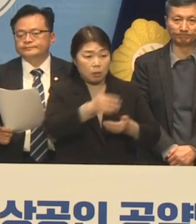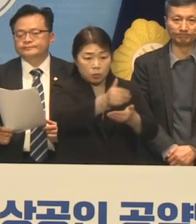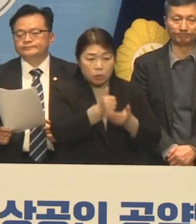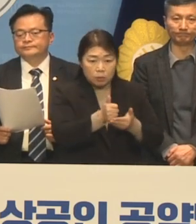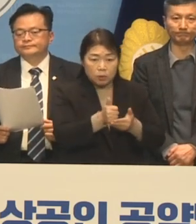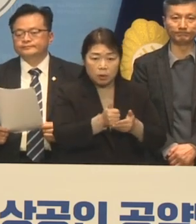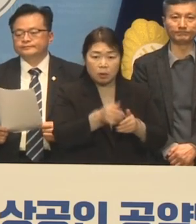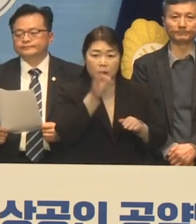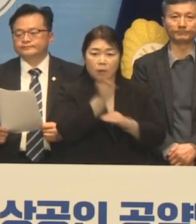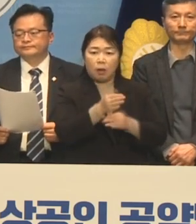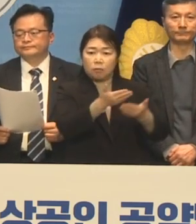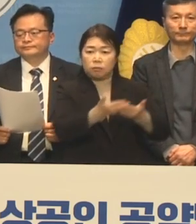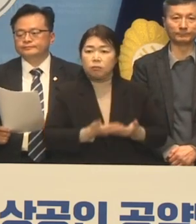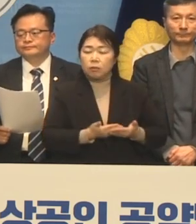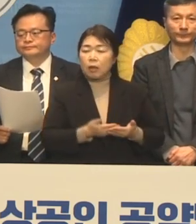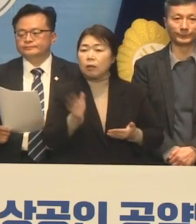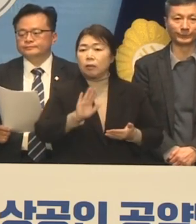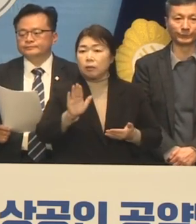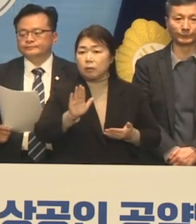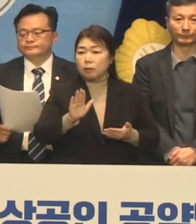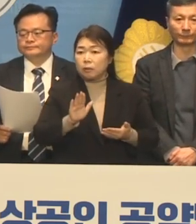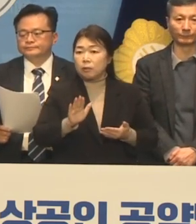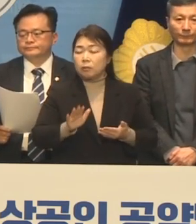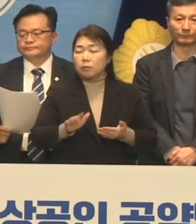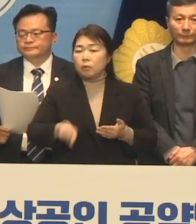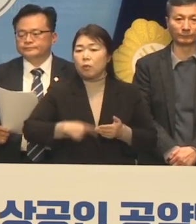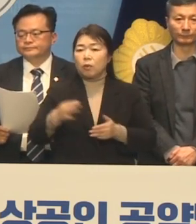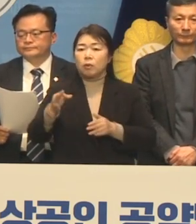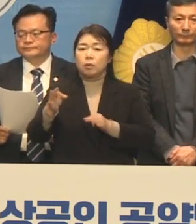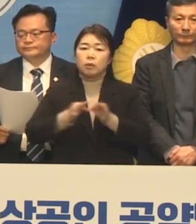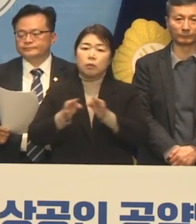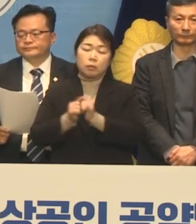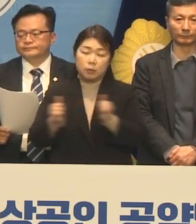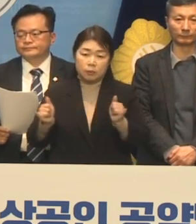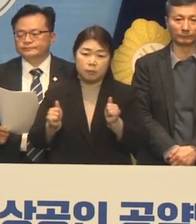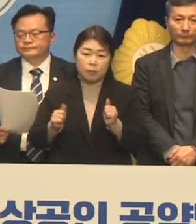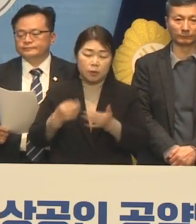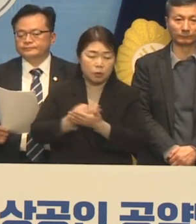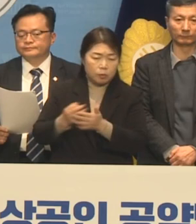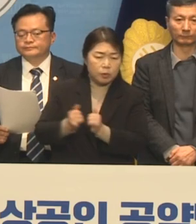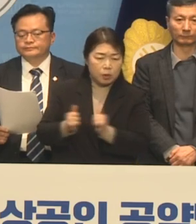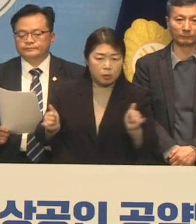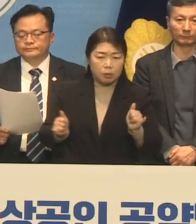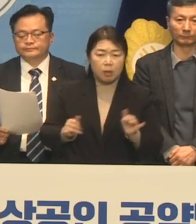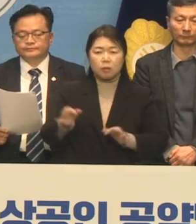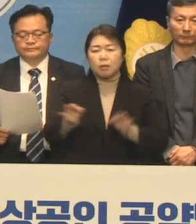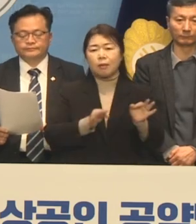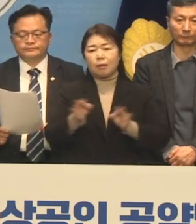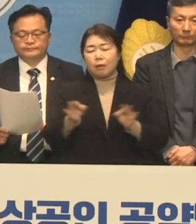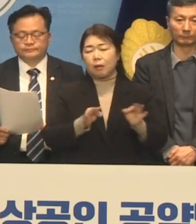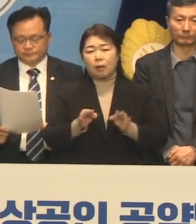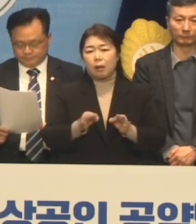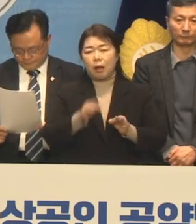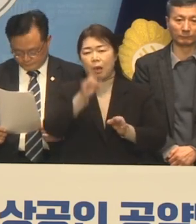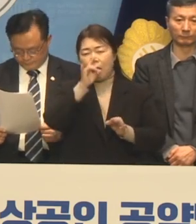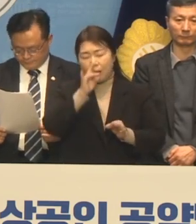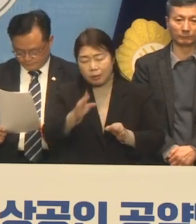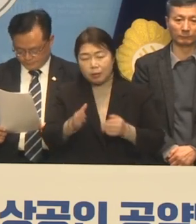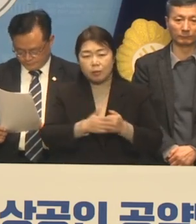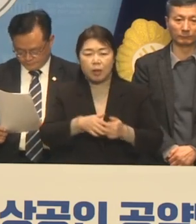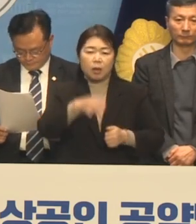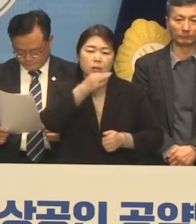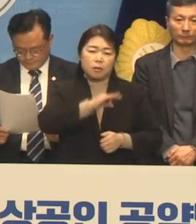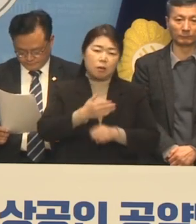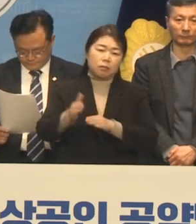있습니다. 소상공인들 또 자영업자들은 장사 자체가 되고 있지 않아서 이자를